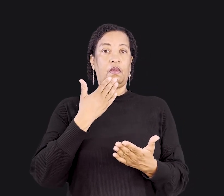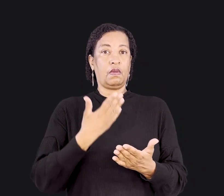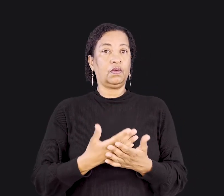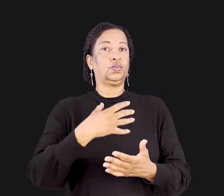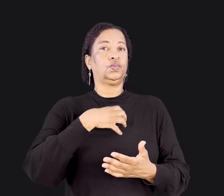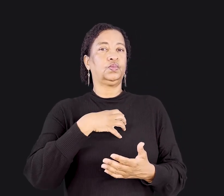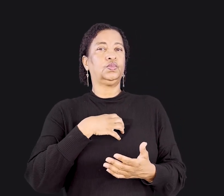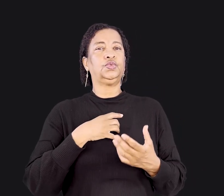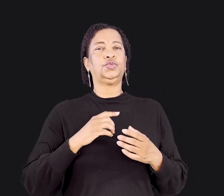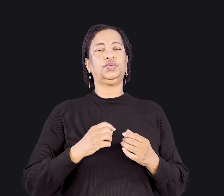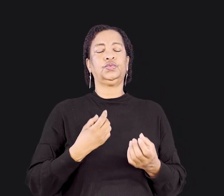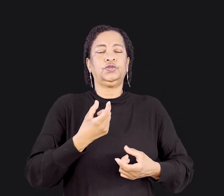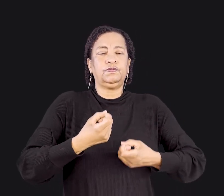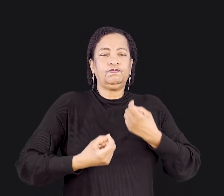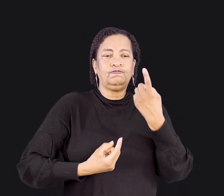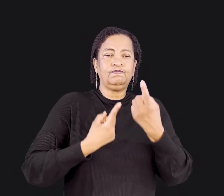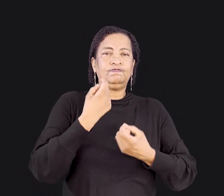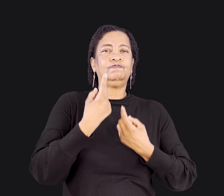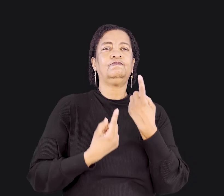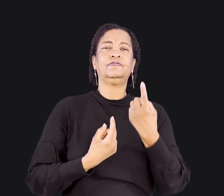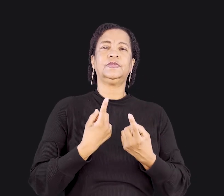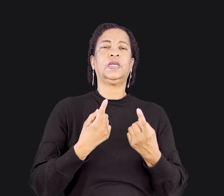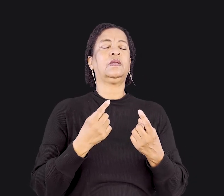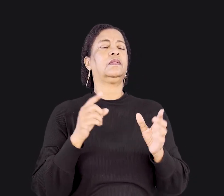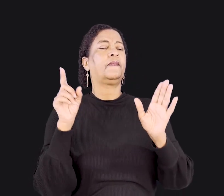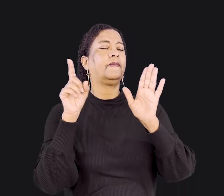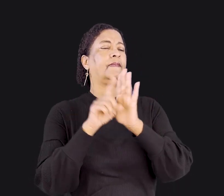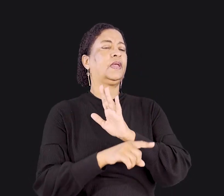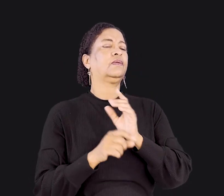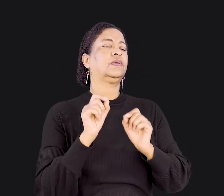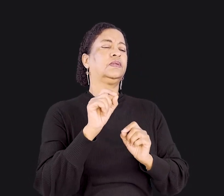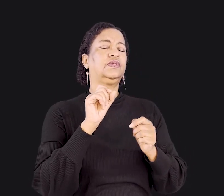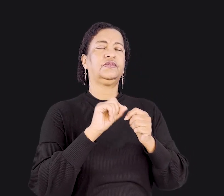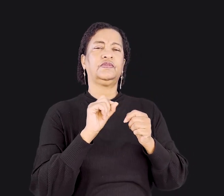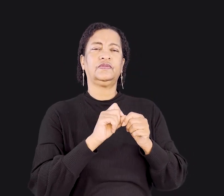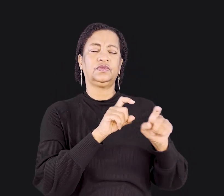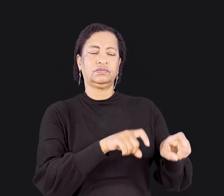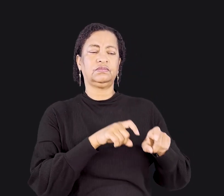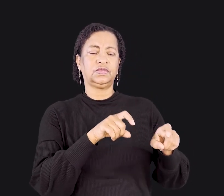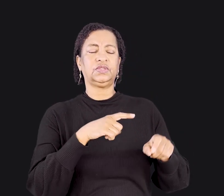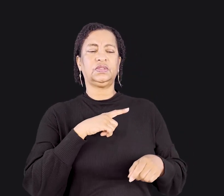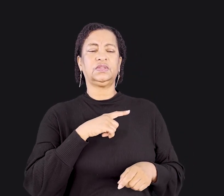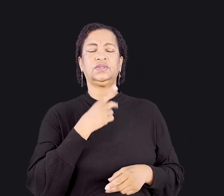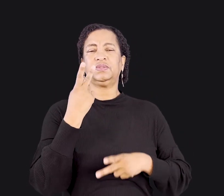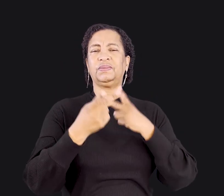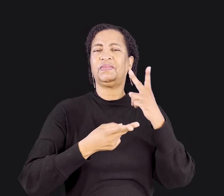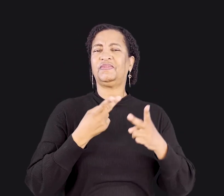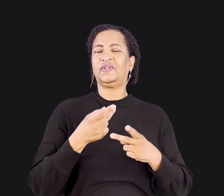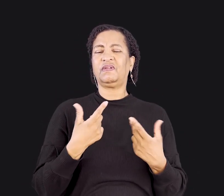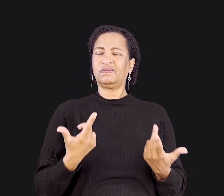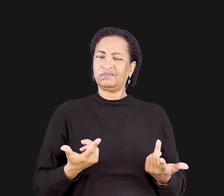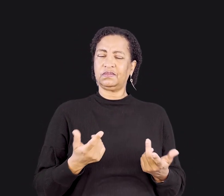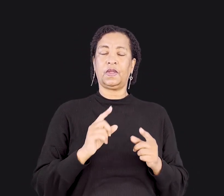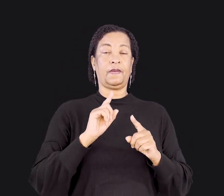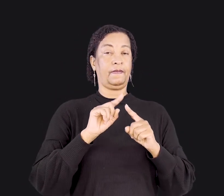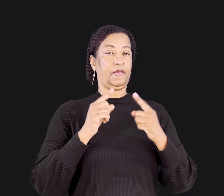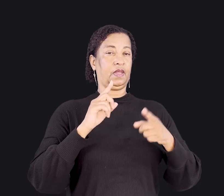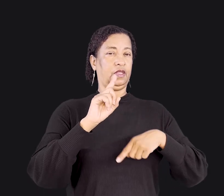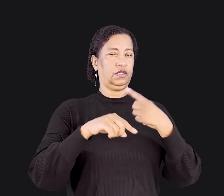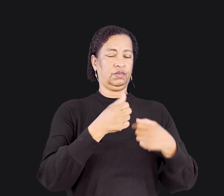sua maneira de se expressar e talvez até se perguntavam o que aquele fazendeiro americano tinha para lhes falar. Mas depois de 10